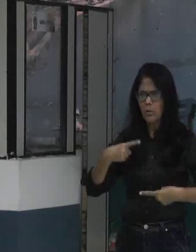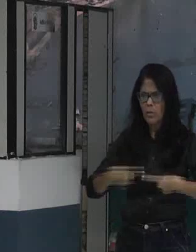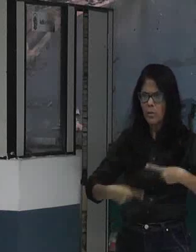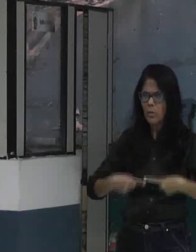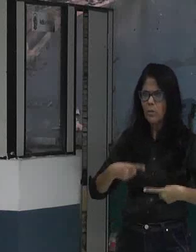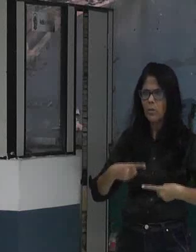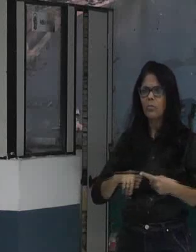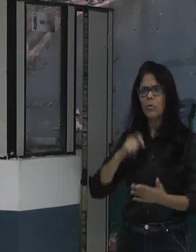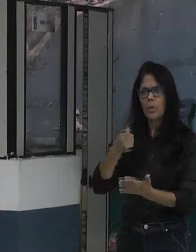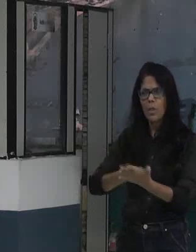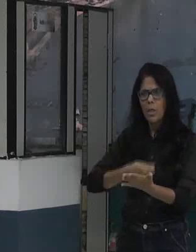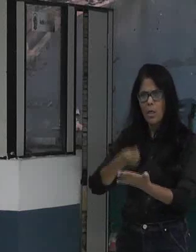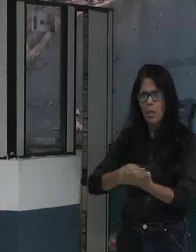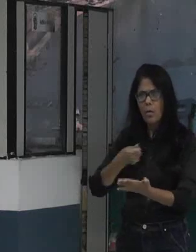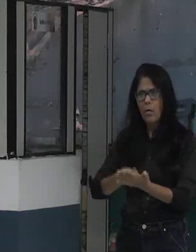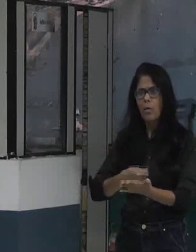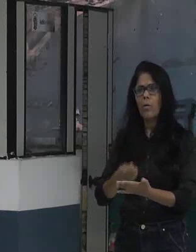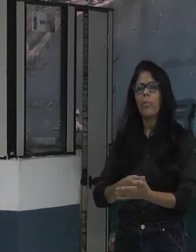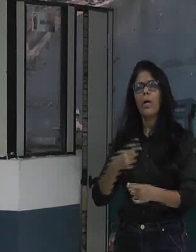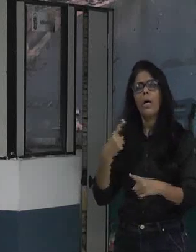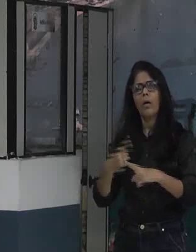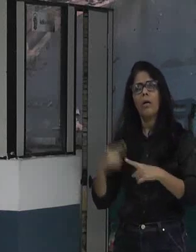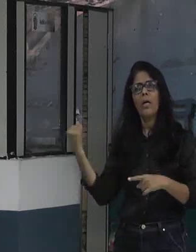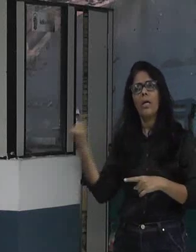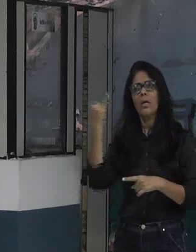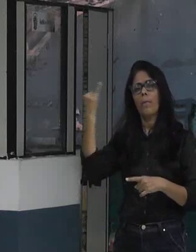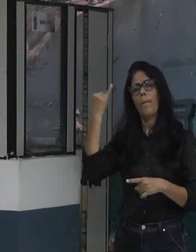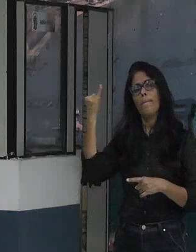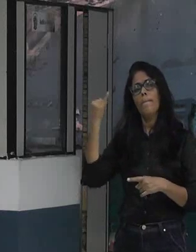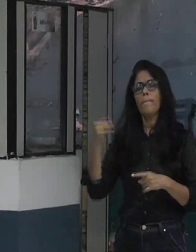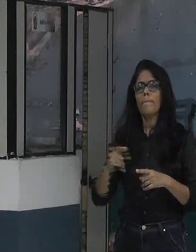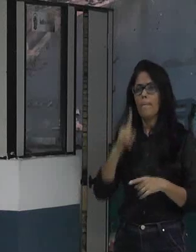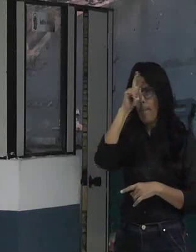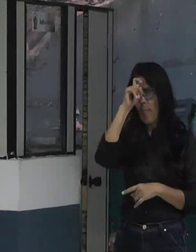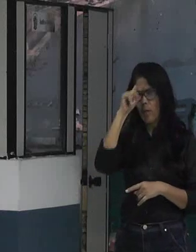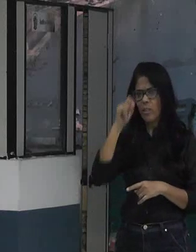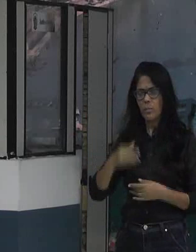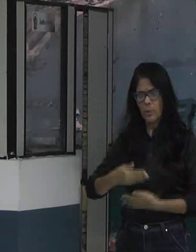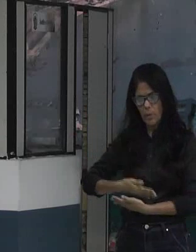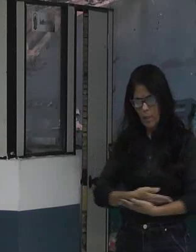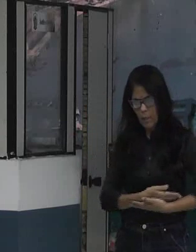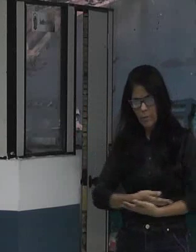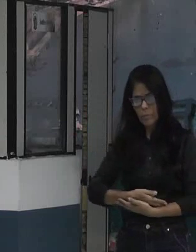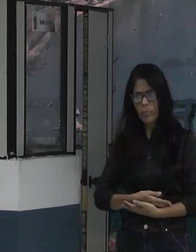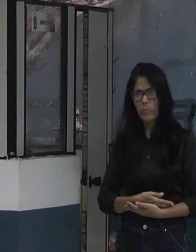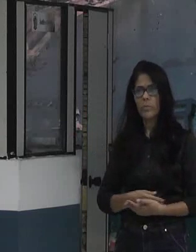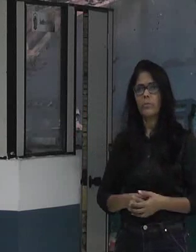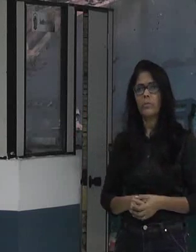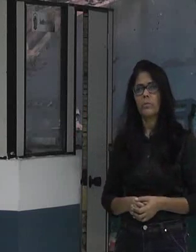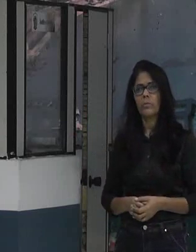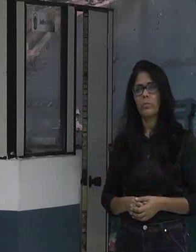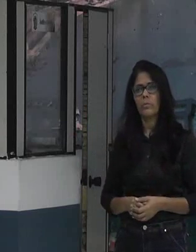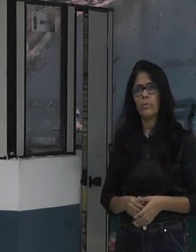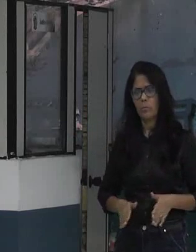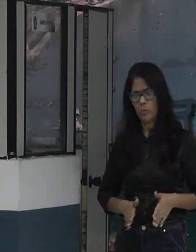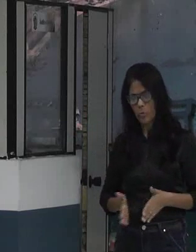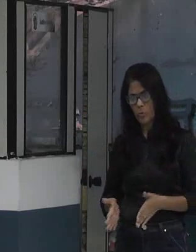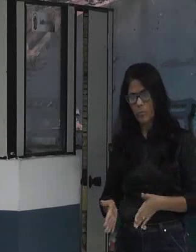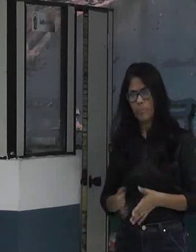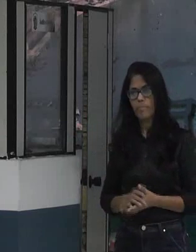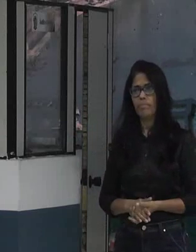uma necessidade do hospital neonatal aqui no nosso município. Companheiro